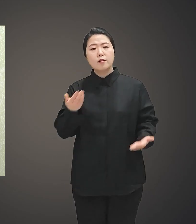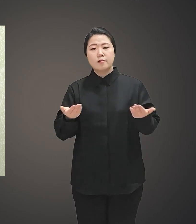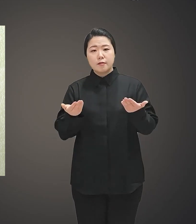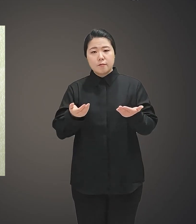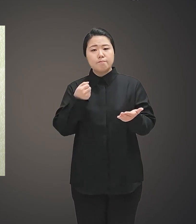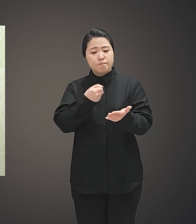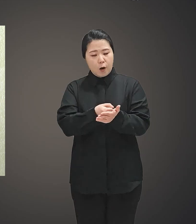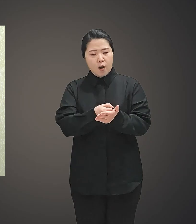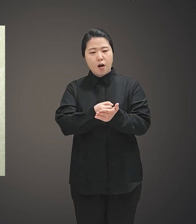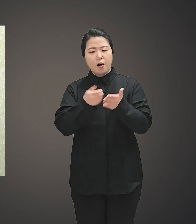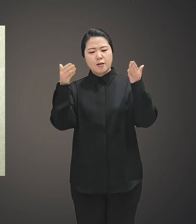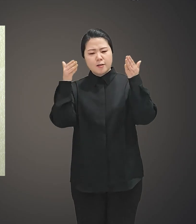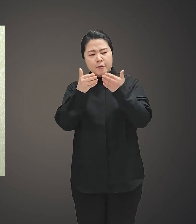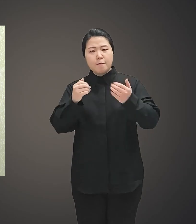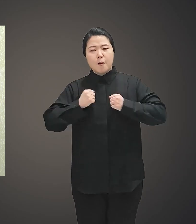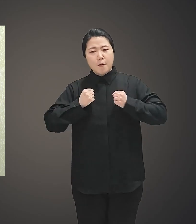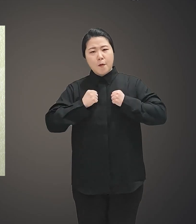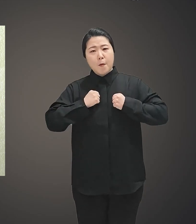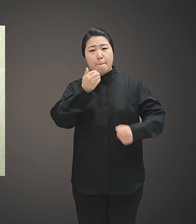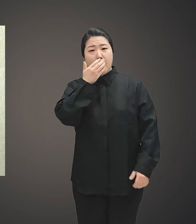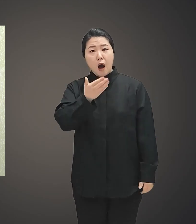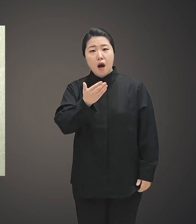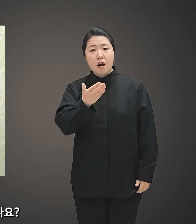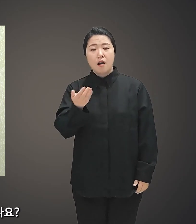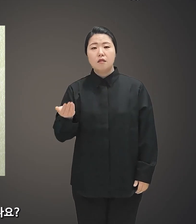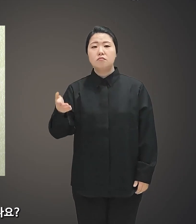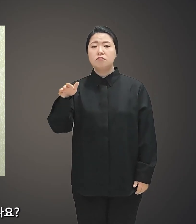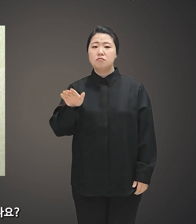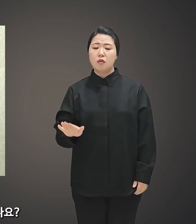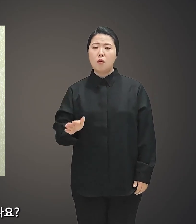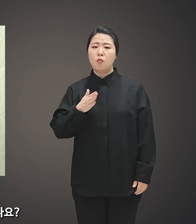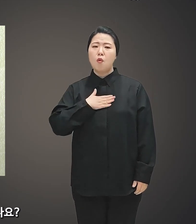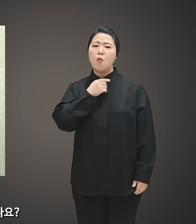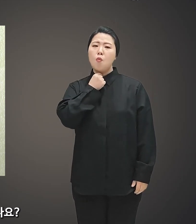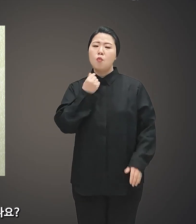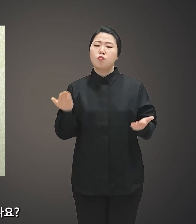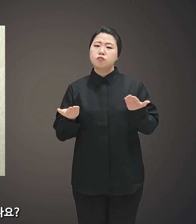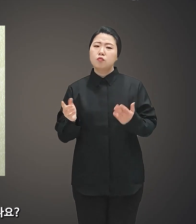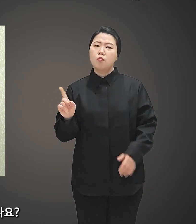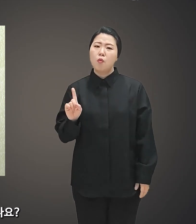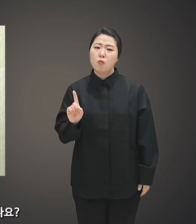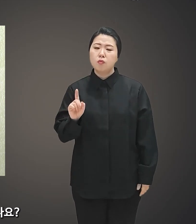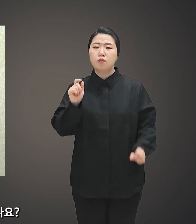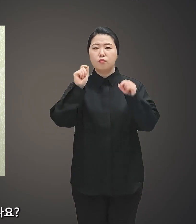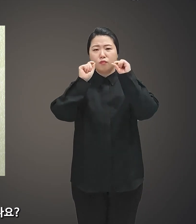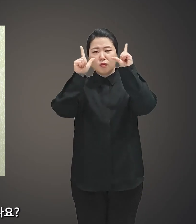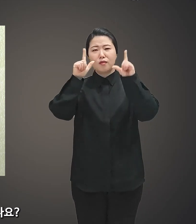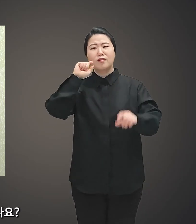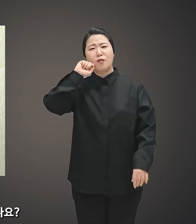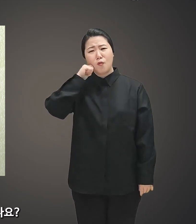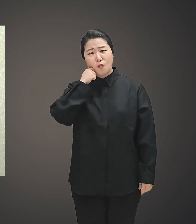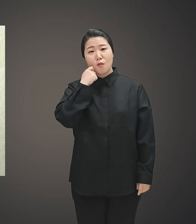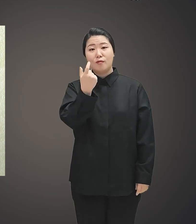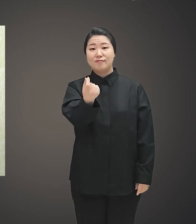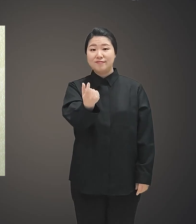찾으면 전력질주라도 해보겠는데. 내가 무슨 일을 하고 싶은지 찾는 것부터가 어렵지